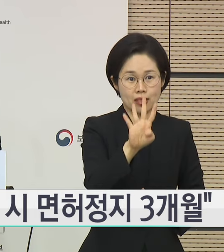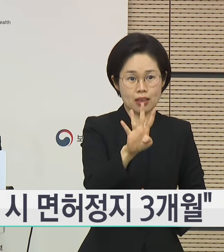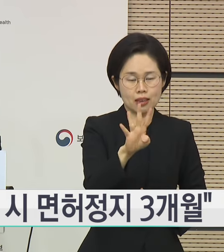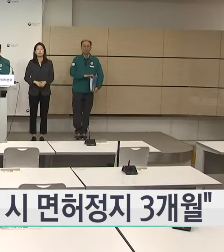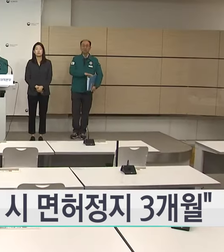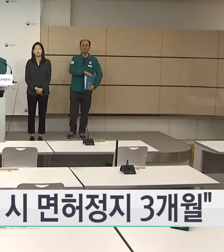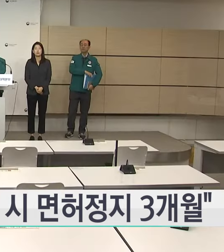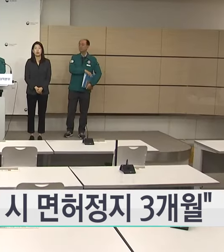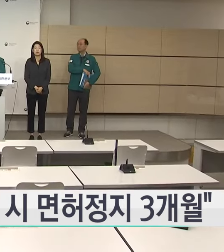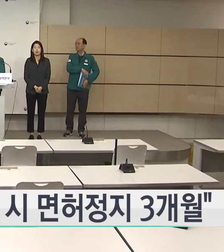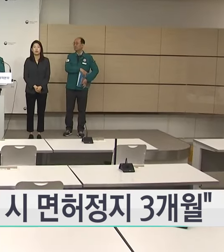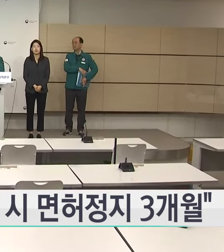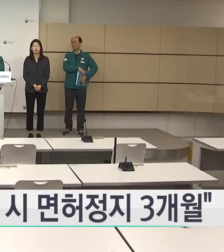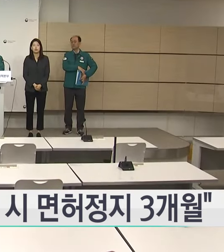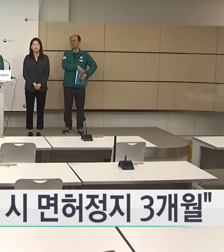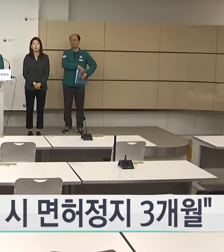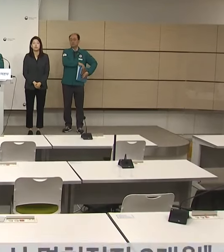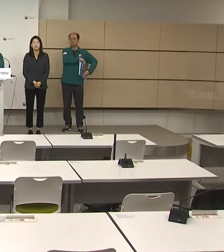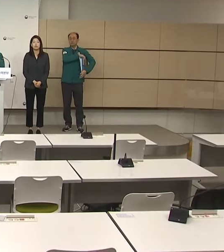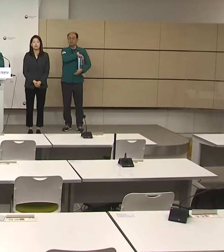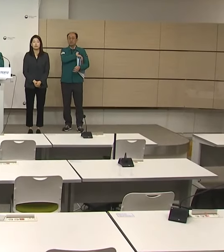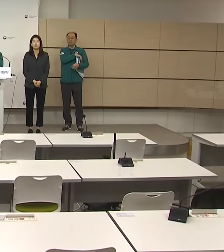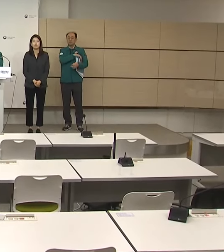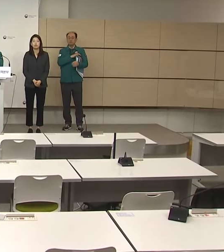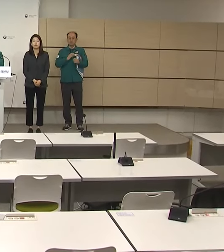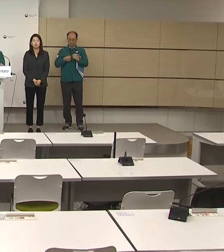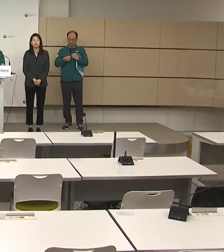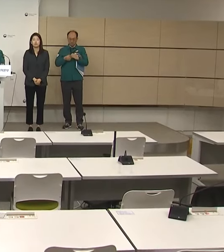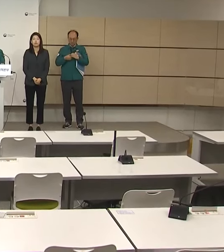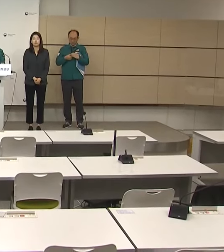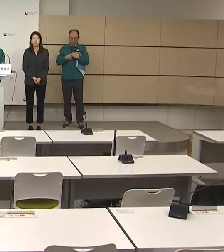늦춰지는만큼 복귀를 당부드린다고 말했습니다